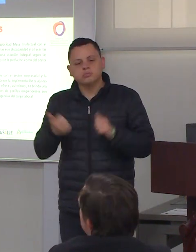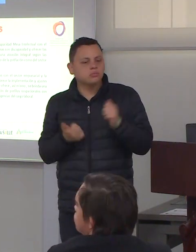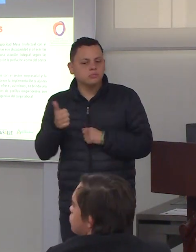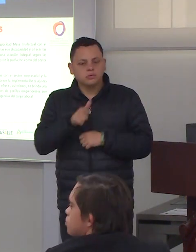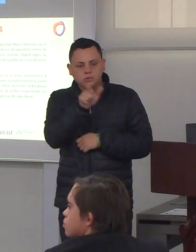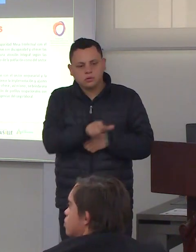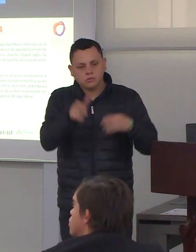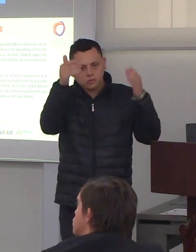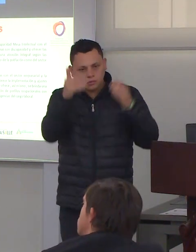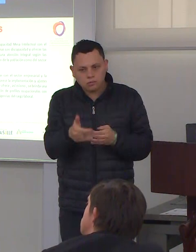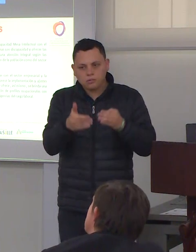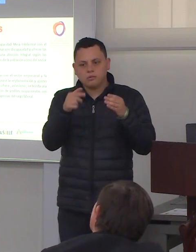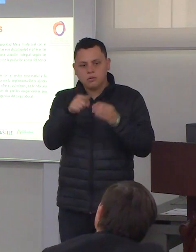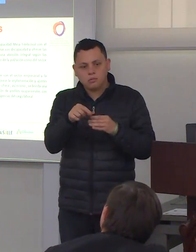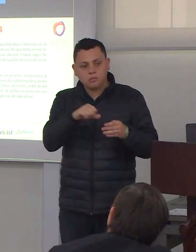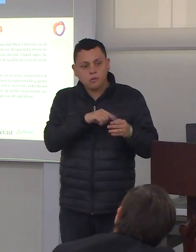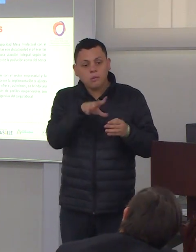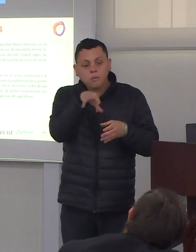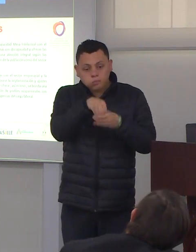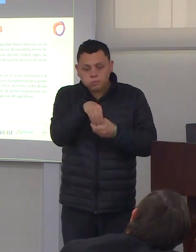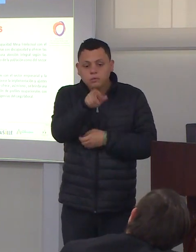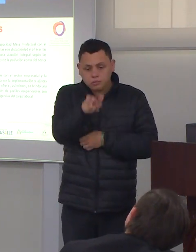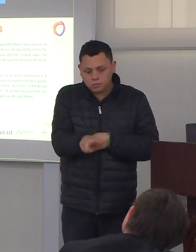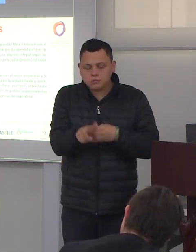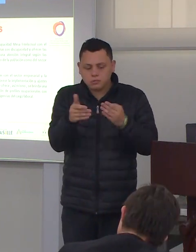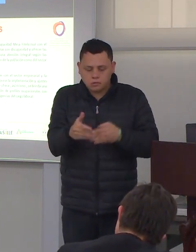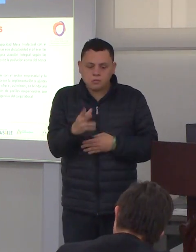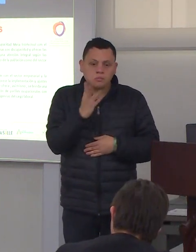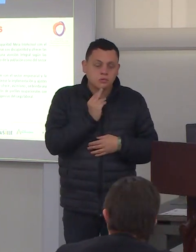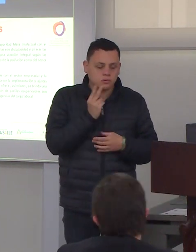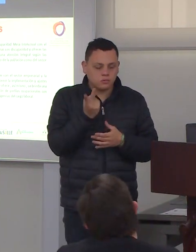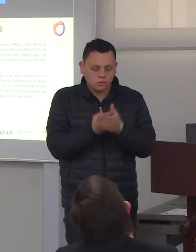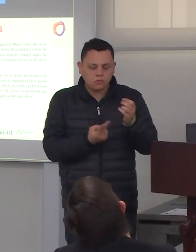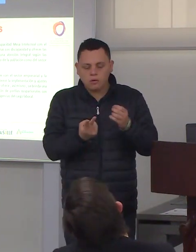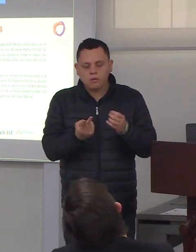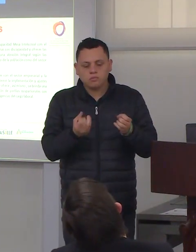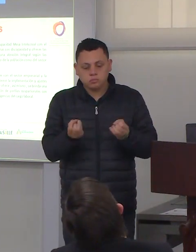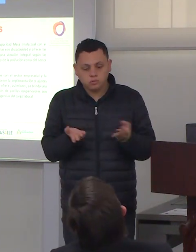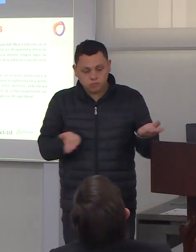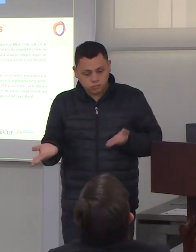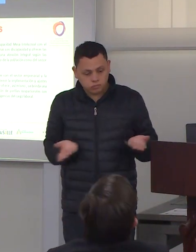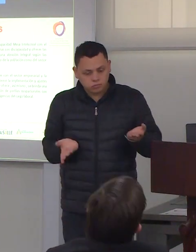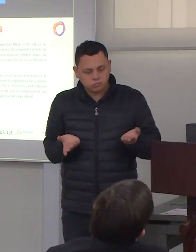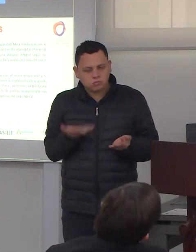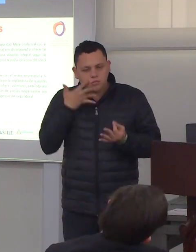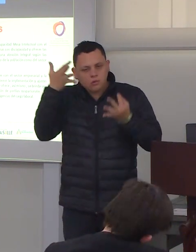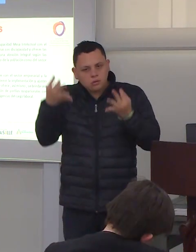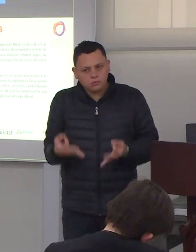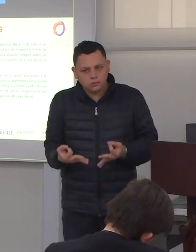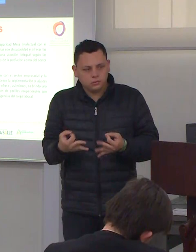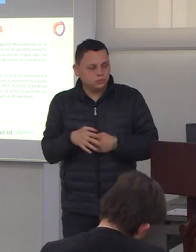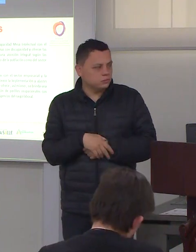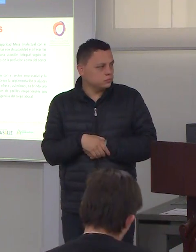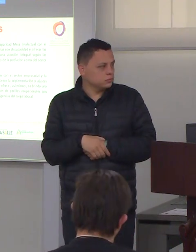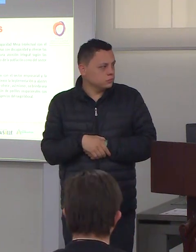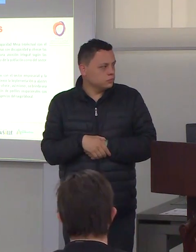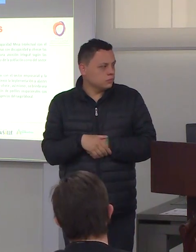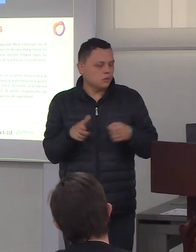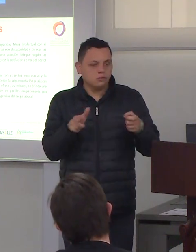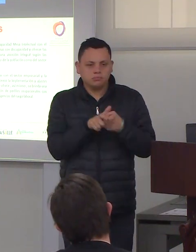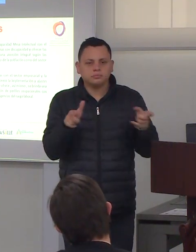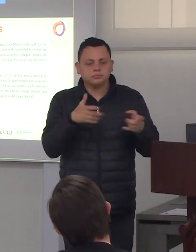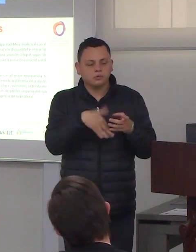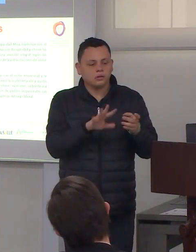con discapacidad y con personas con discapacidad y definimos una oferta. ¿Qué es lo que realmente pasa mucho? Yo a veces las